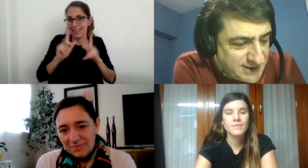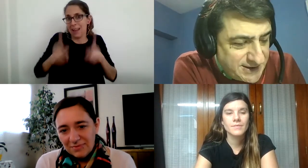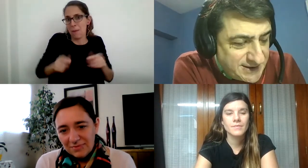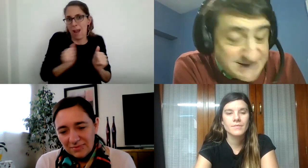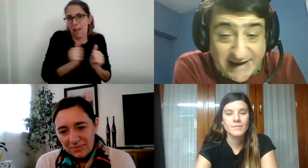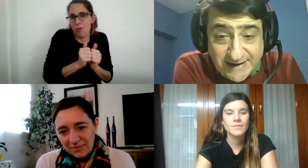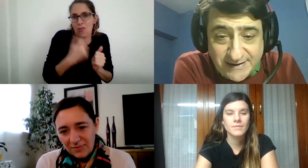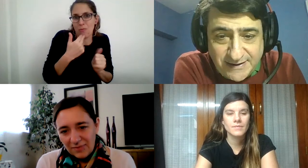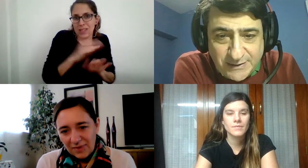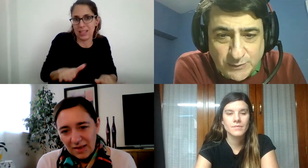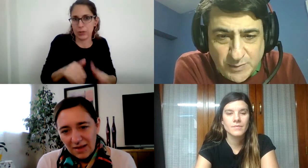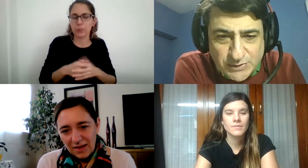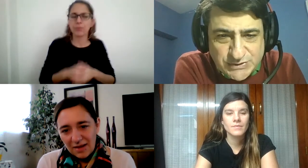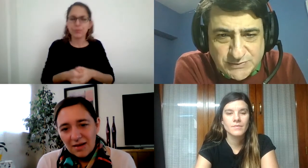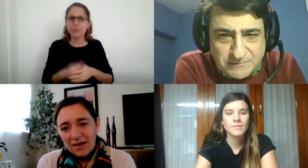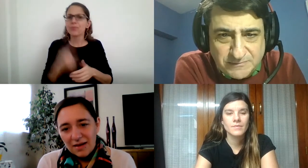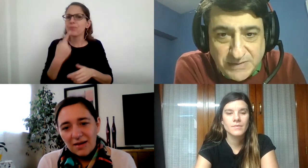años, Sara,